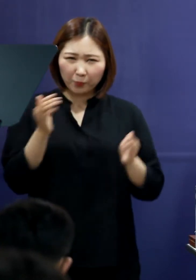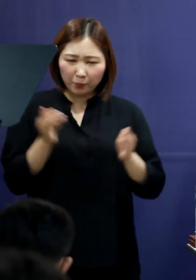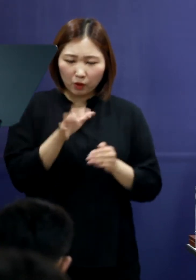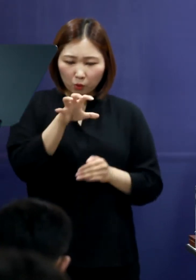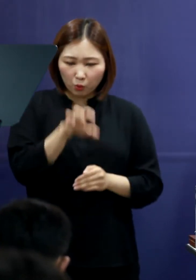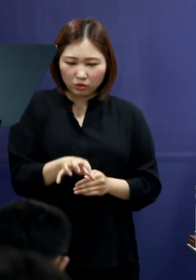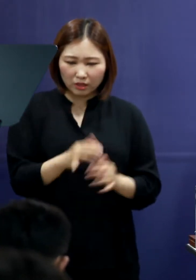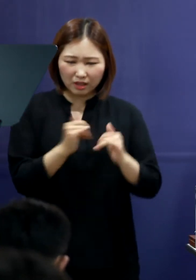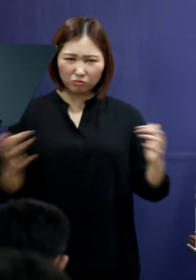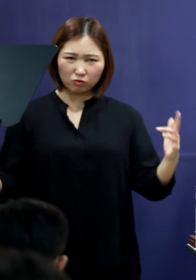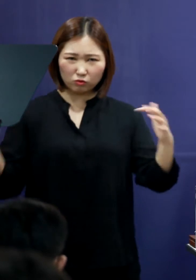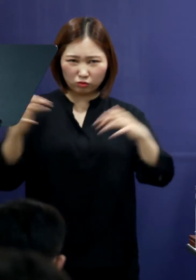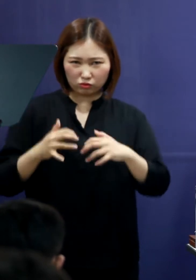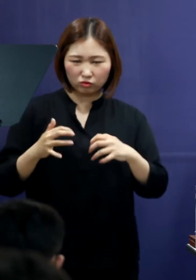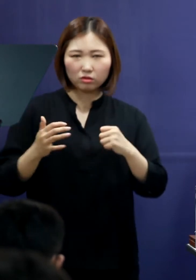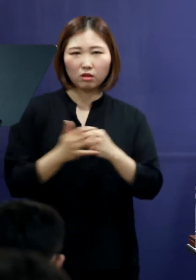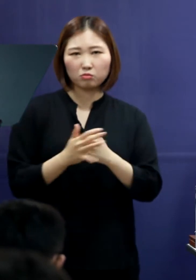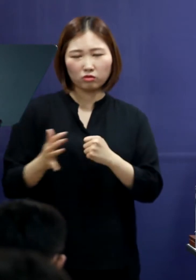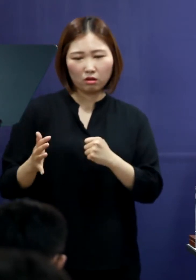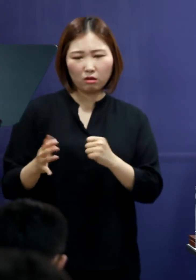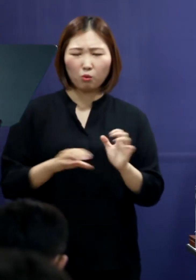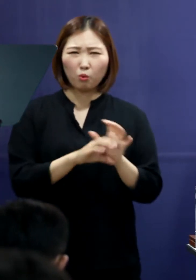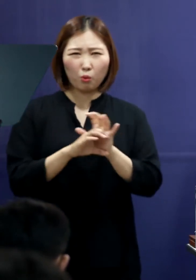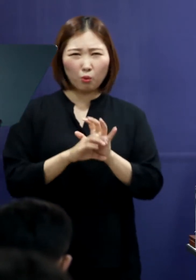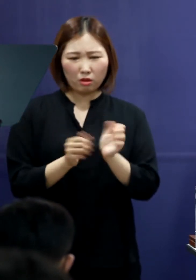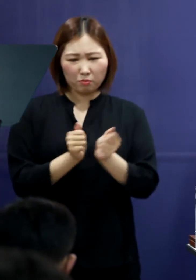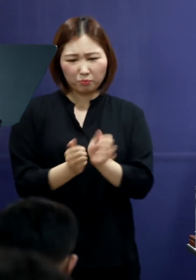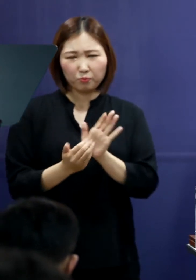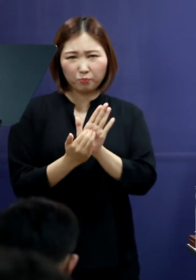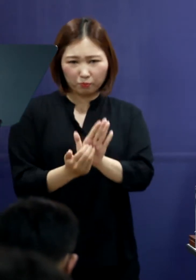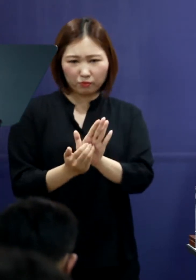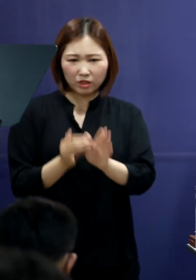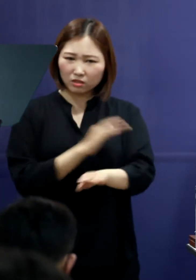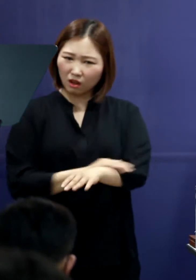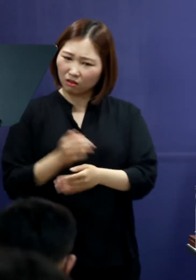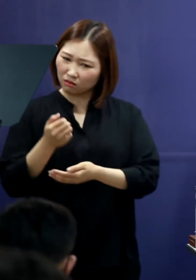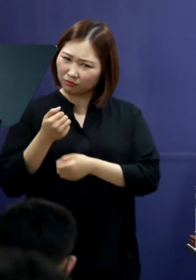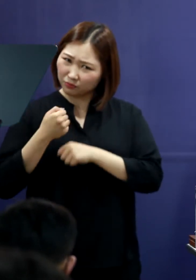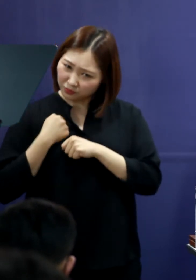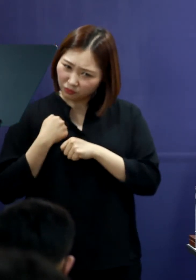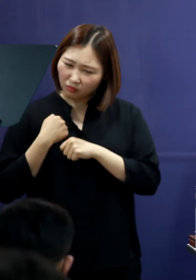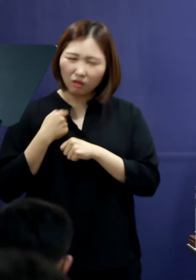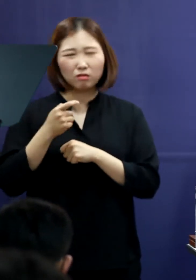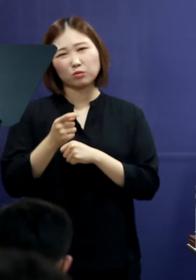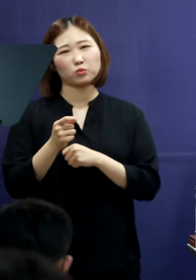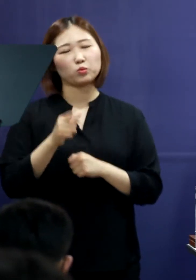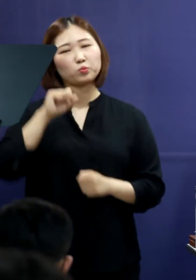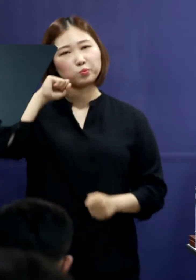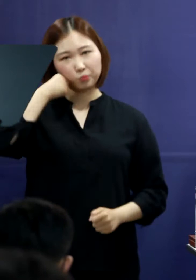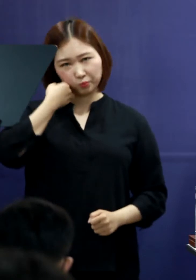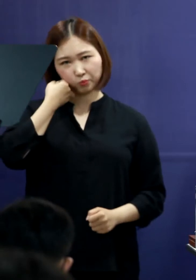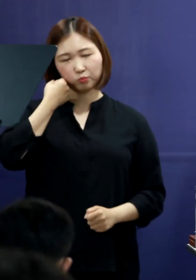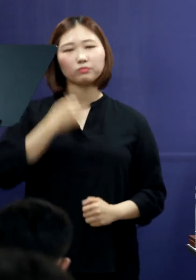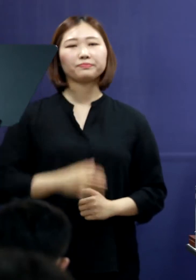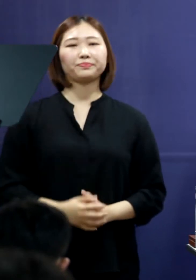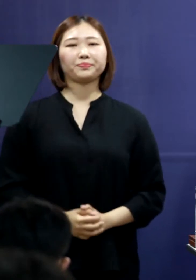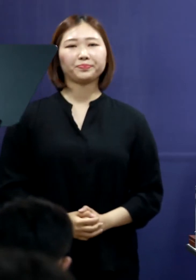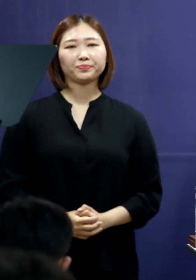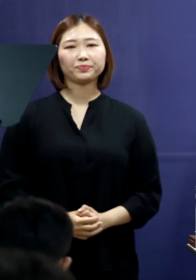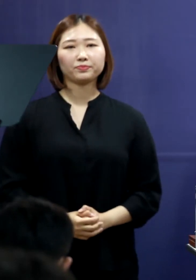때문에 현실적으로 방역 지침을 지키는 데 어려움이 매우 클 것으로 판단이